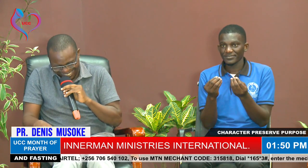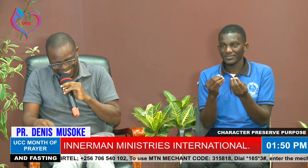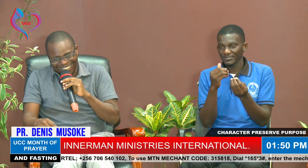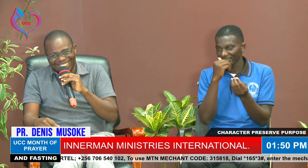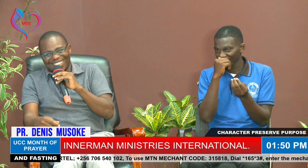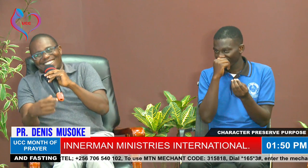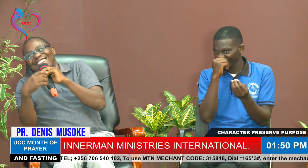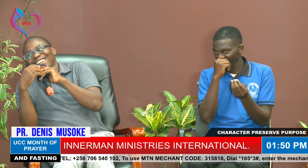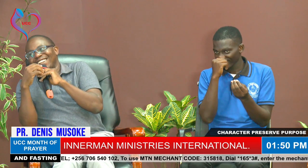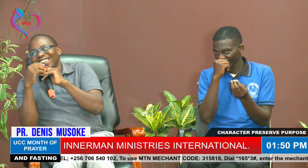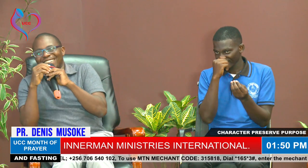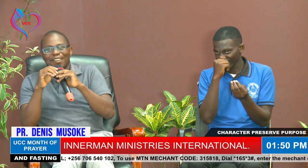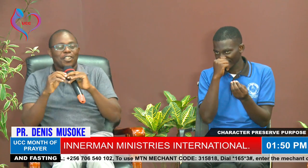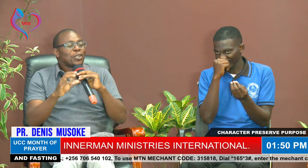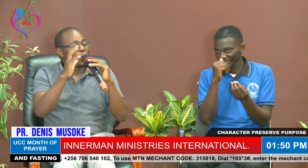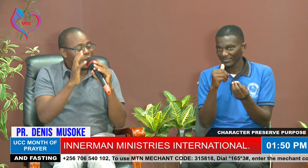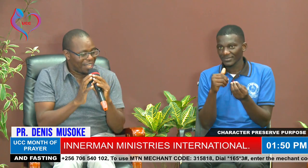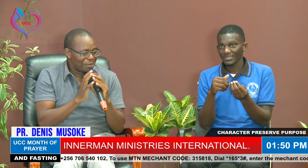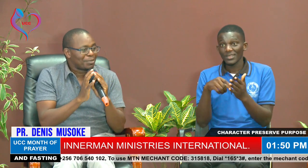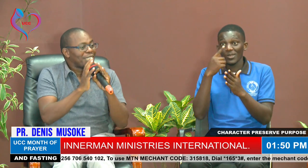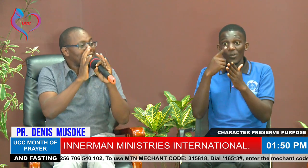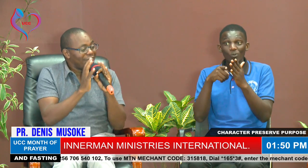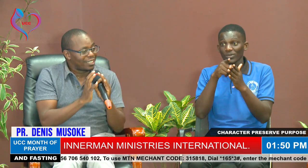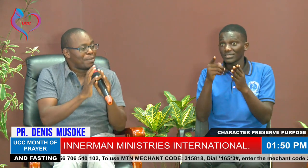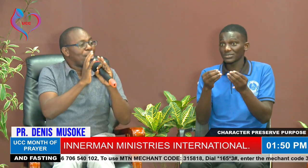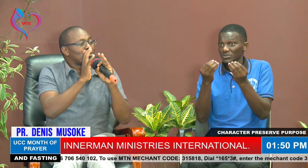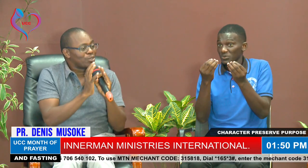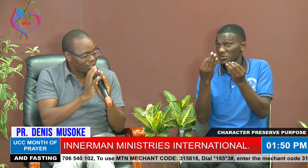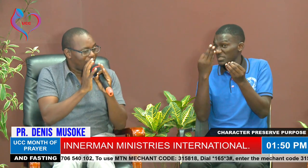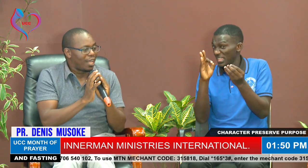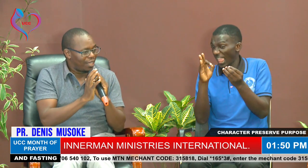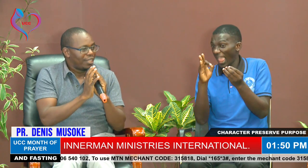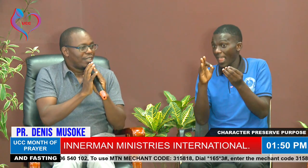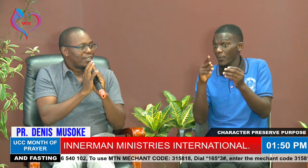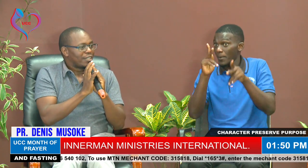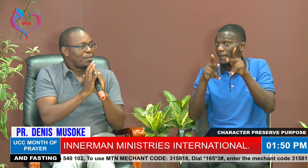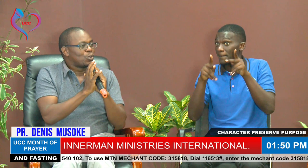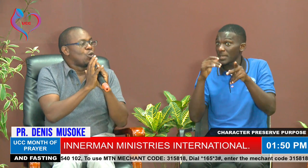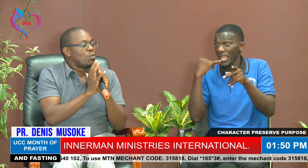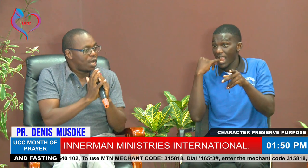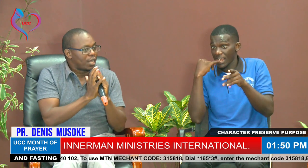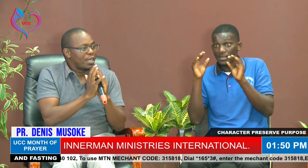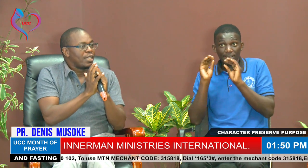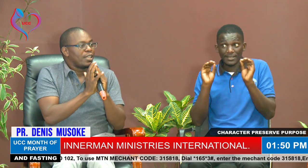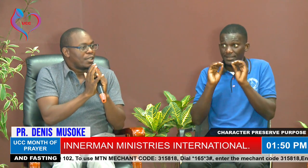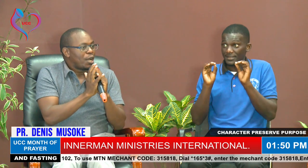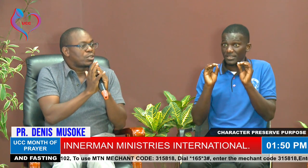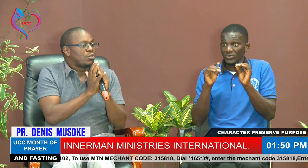Sema unuku yiga. Chokola. Bochima tachinalete la bantubuja. Sinakola. Gabuli omuaga. Akusanyo